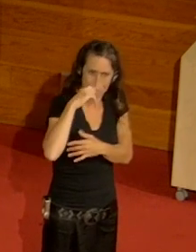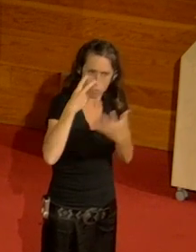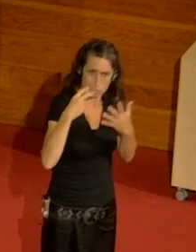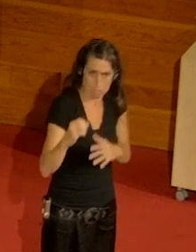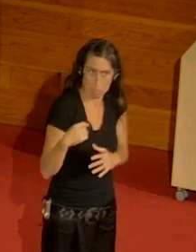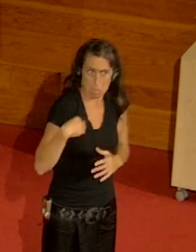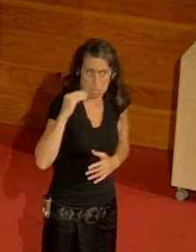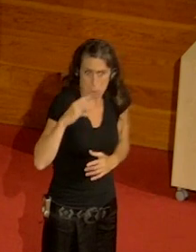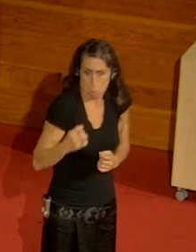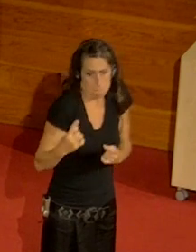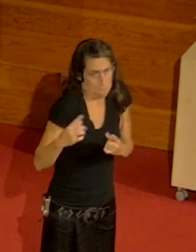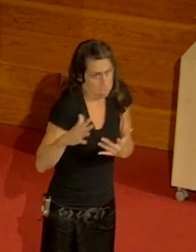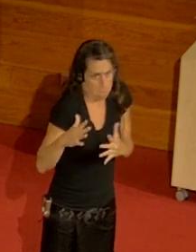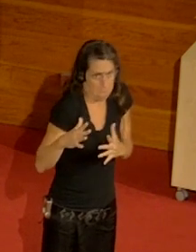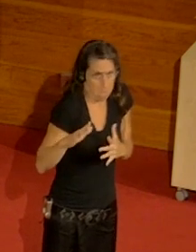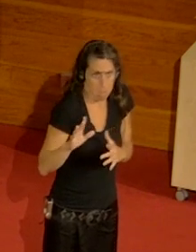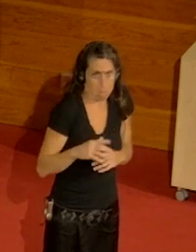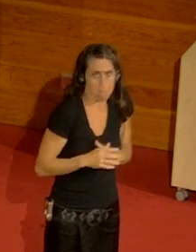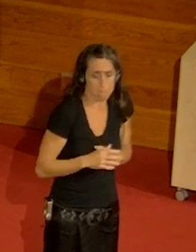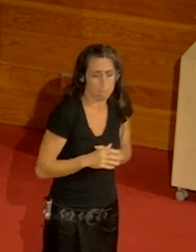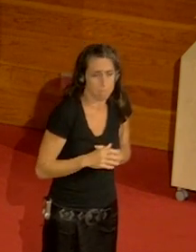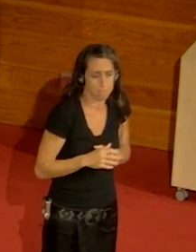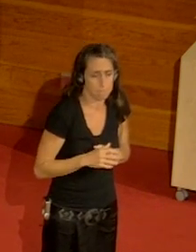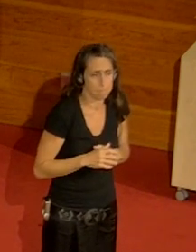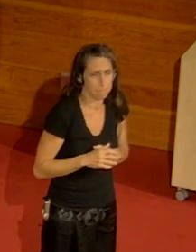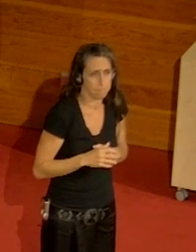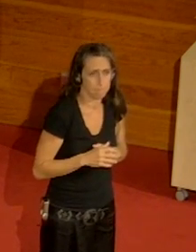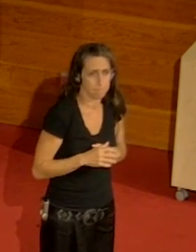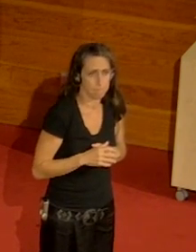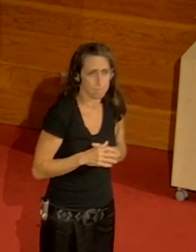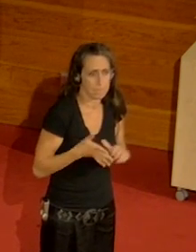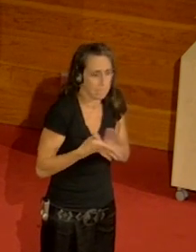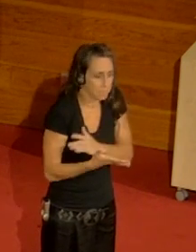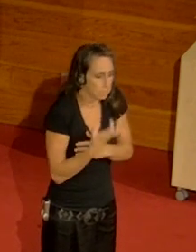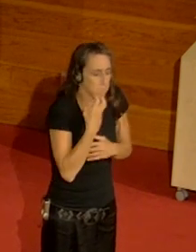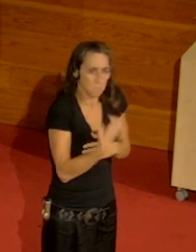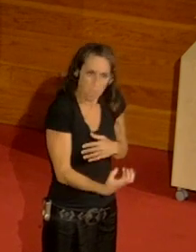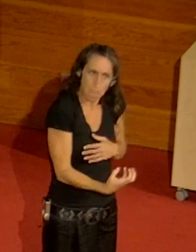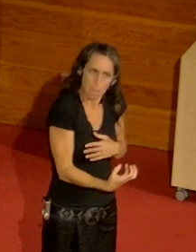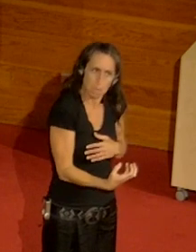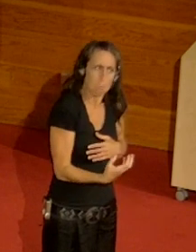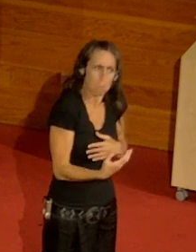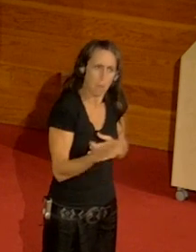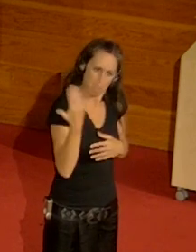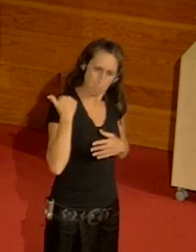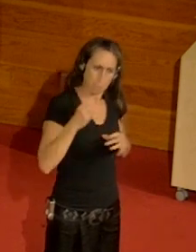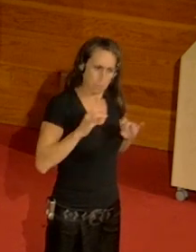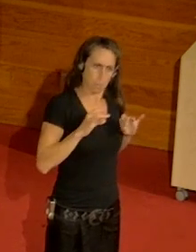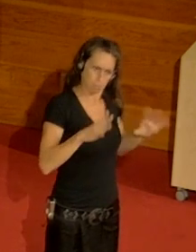una de las primeras O sea que Israel venía de ser un país realmente liberal